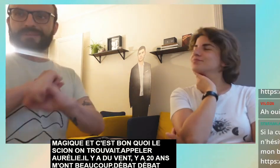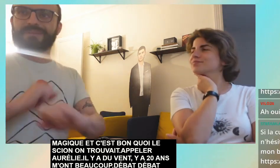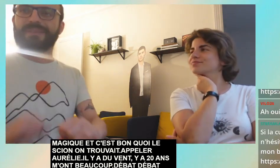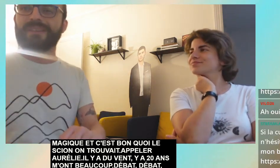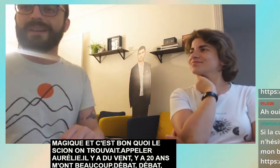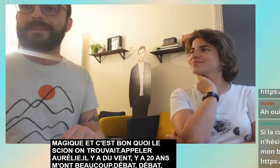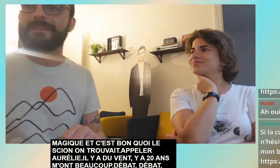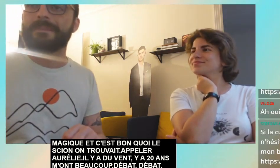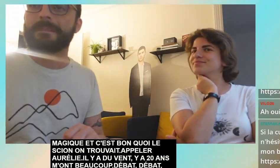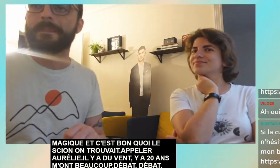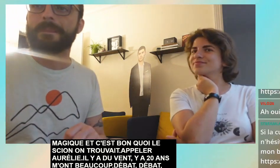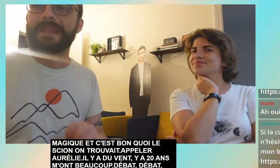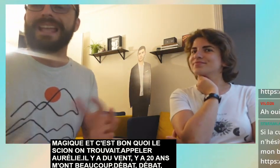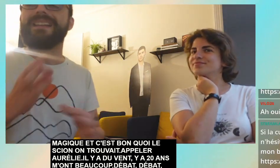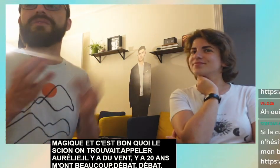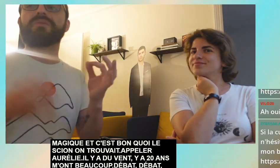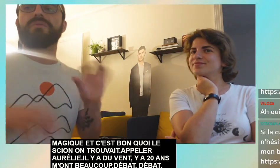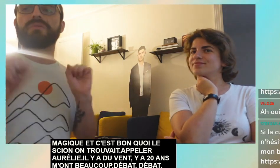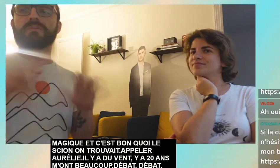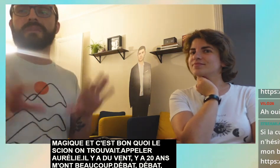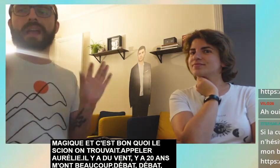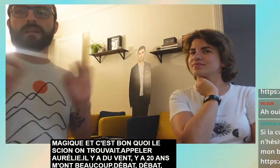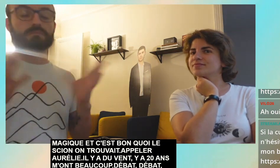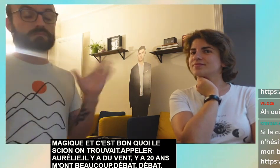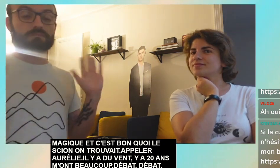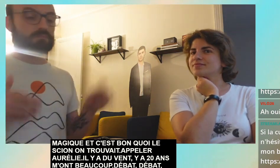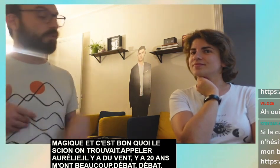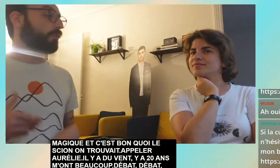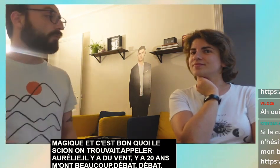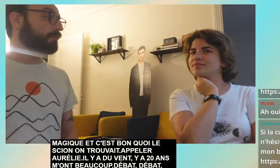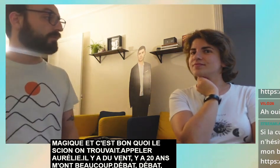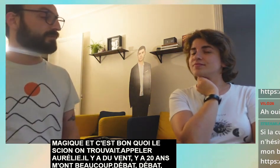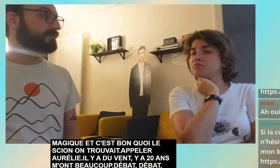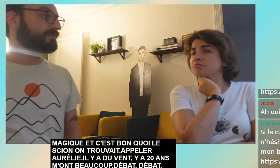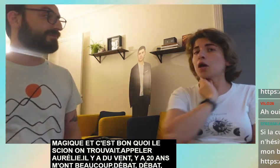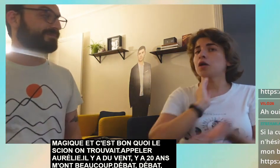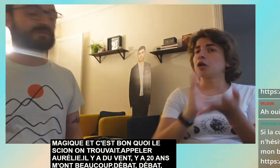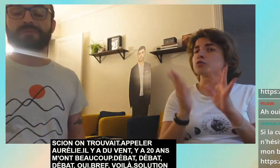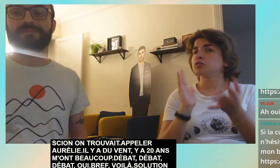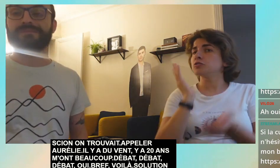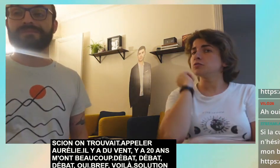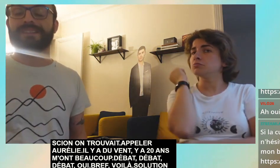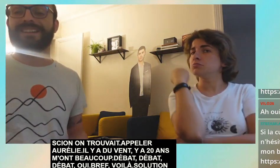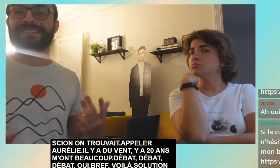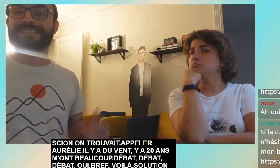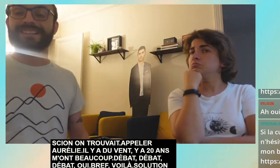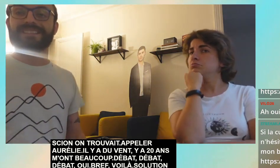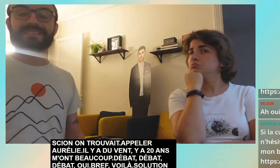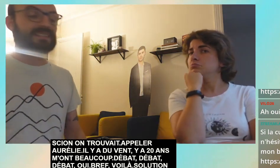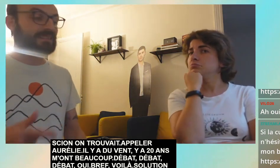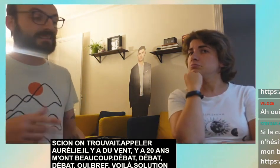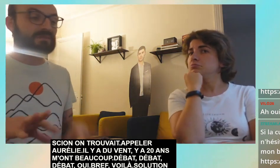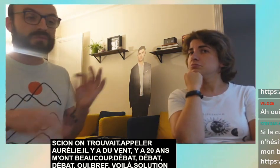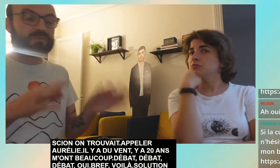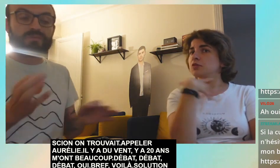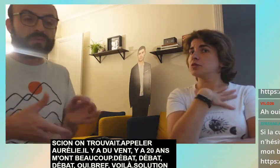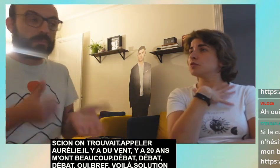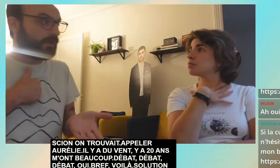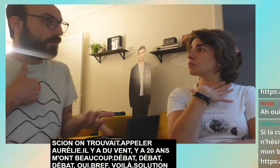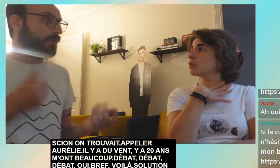Bref, voilà. Solution miracle. Bon, non. La langue des signes. Enfin, c'est une solution perso. Pour Quoi, moi, voilà.